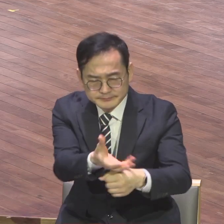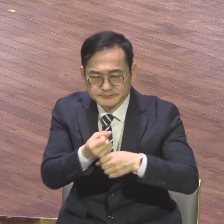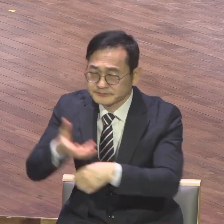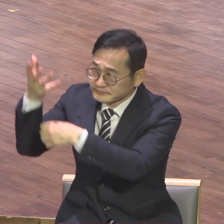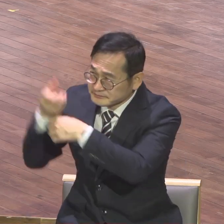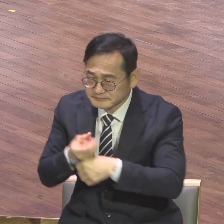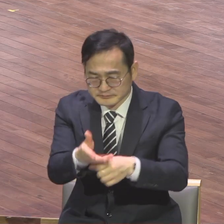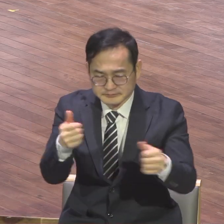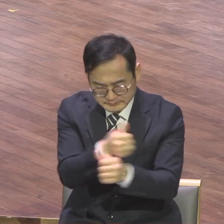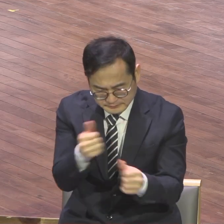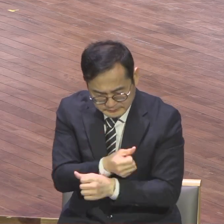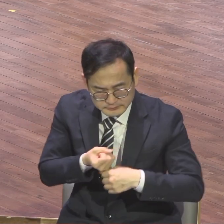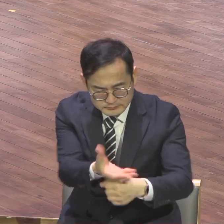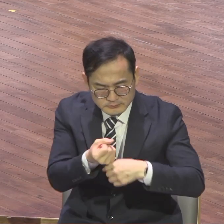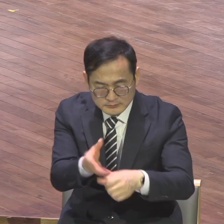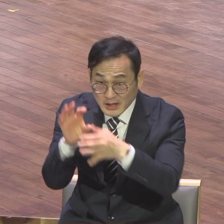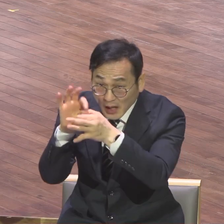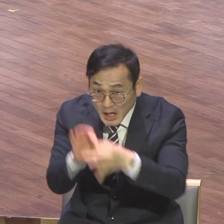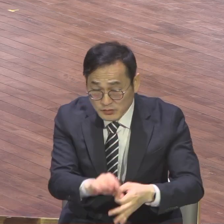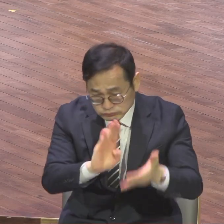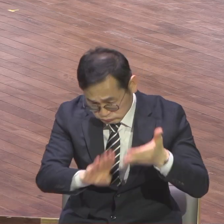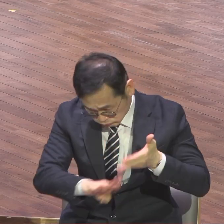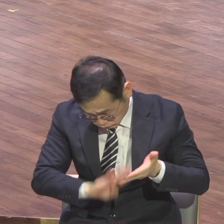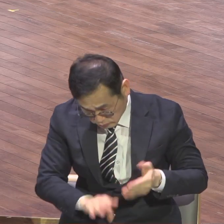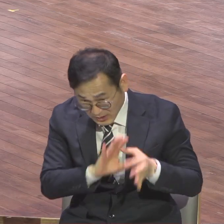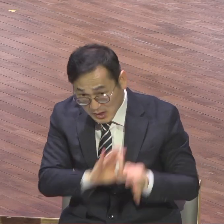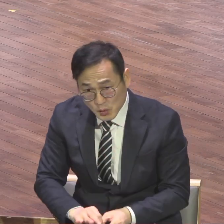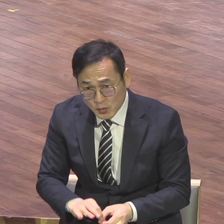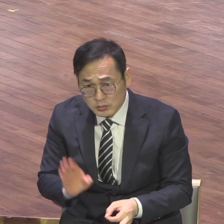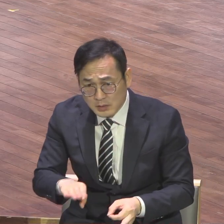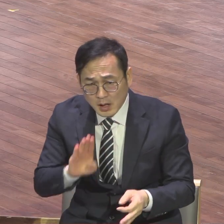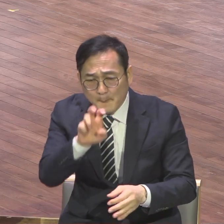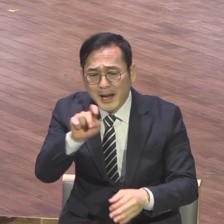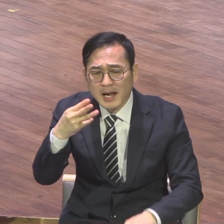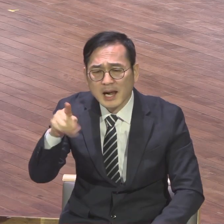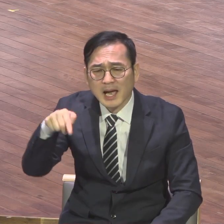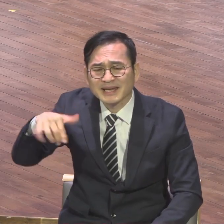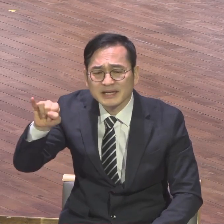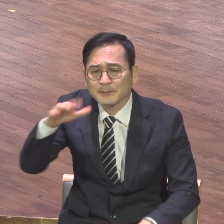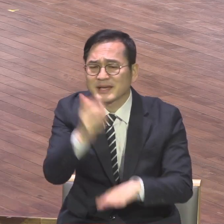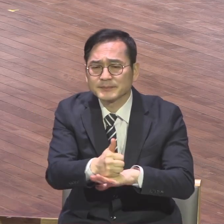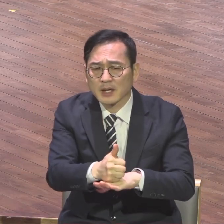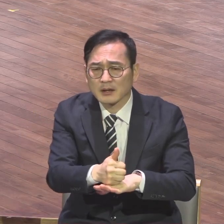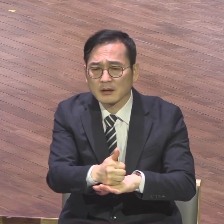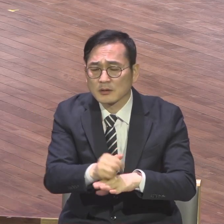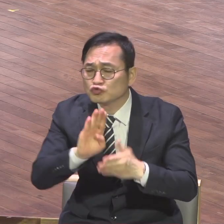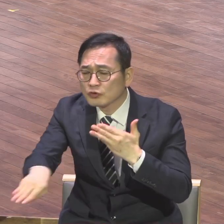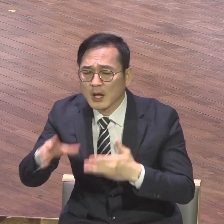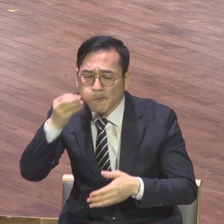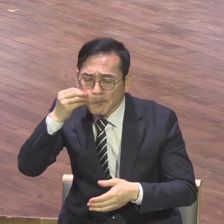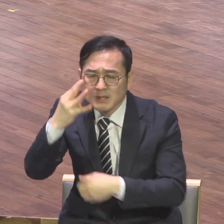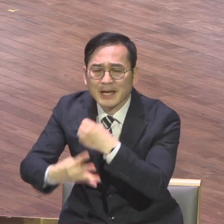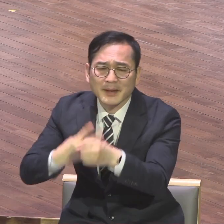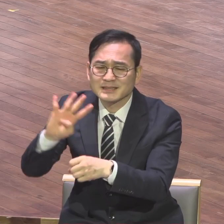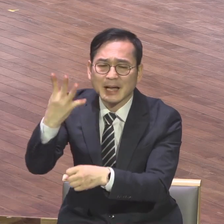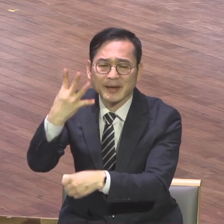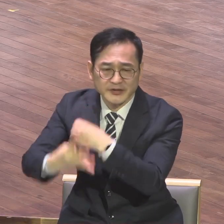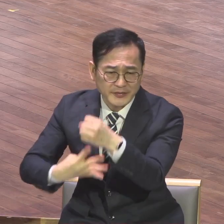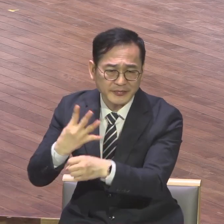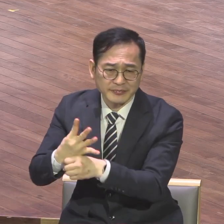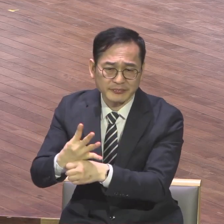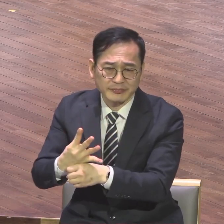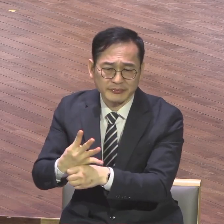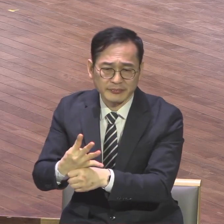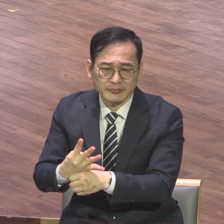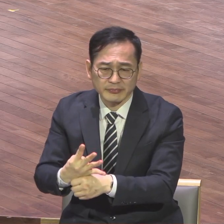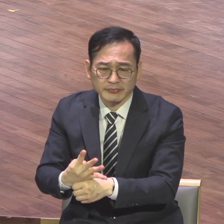하나님 말씀하셔야 되는데 그게 없으니까 영적 무감각 상태. 400년 동안 몇 대를 이어서 하나님 말씀 못